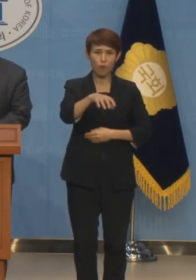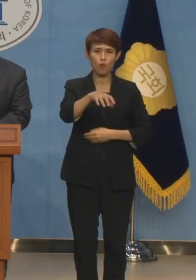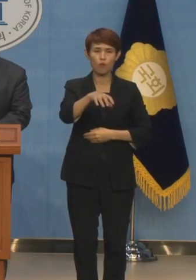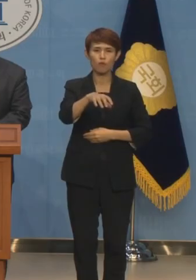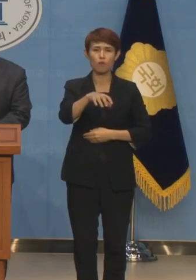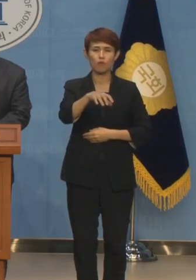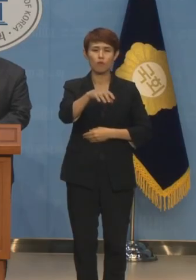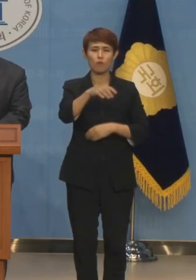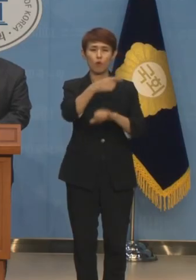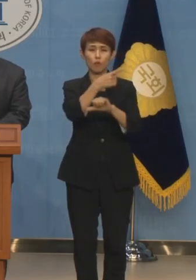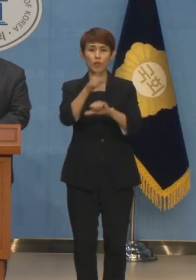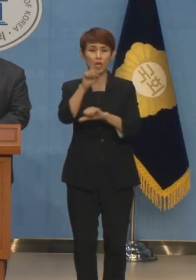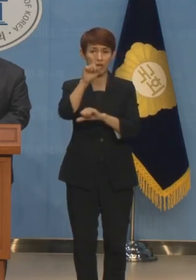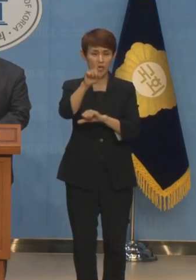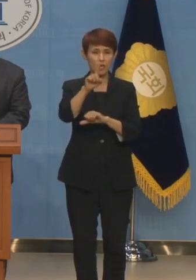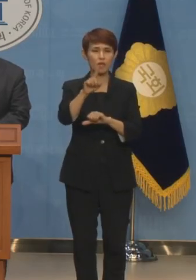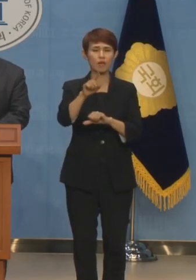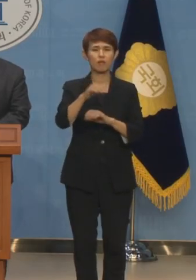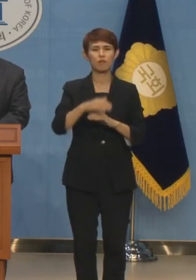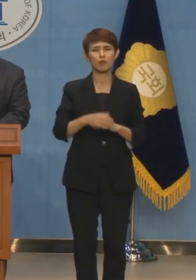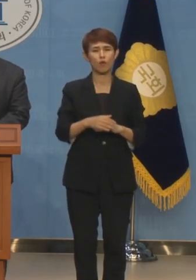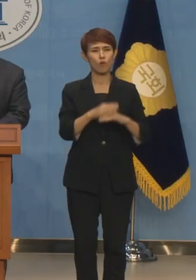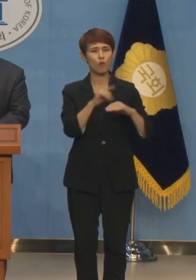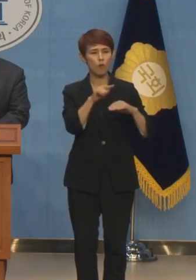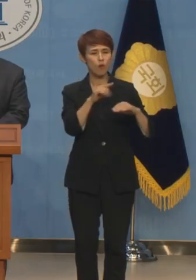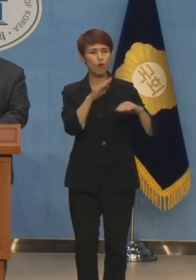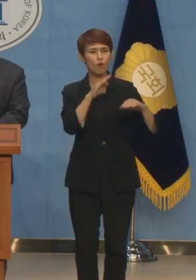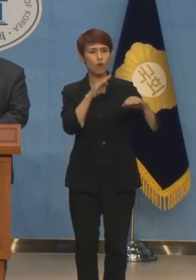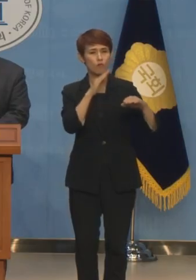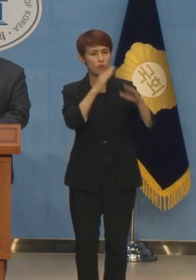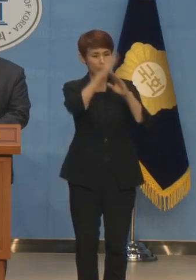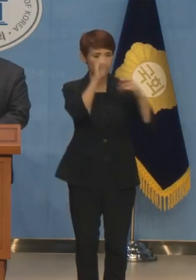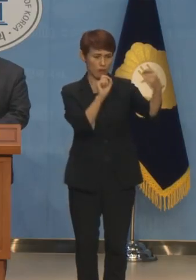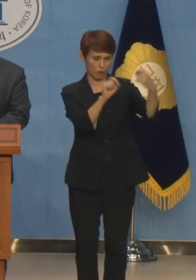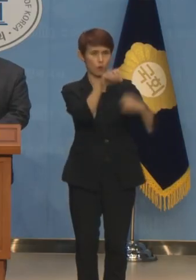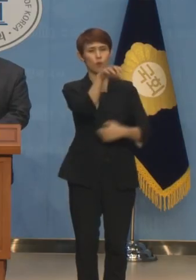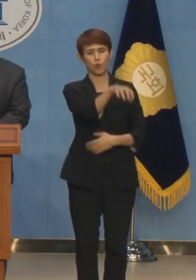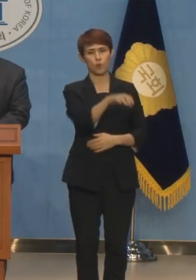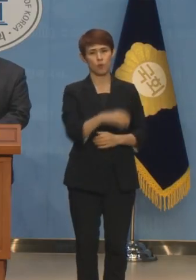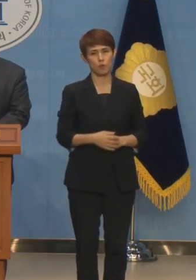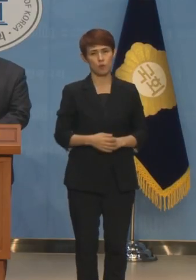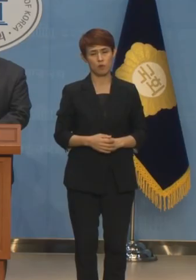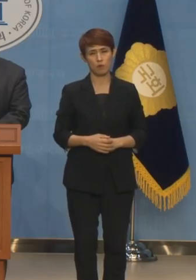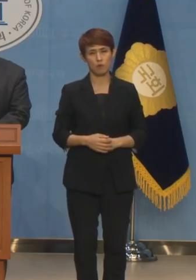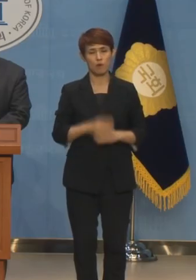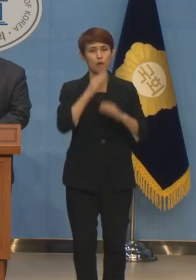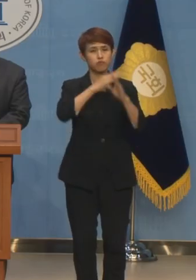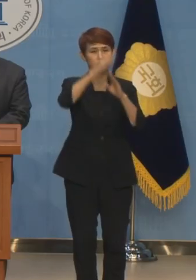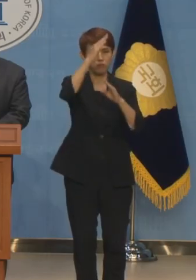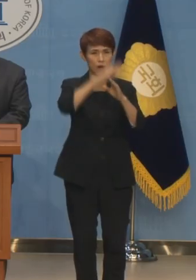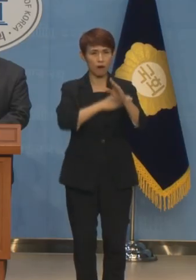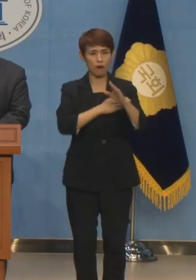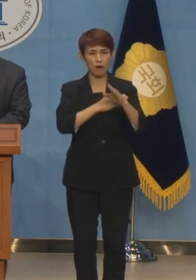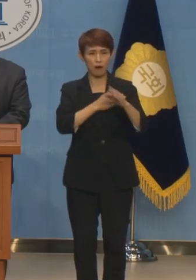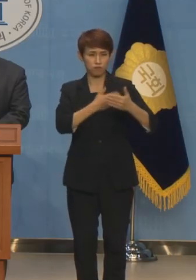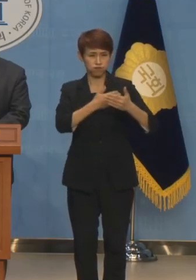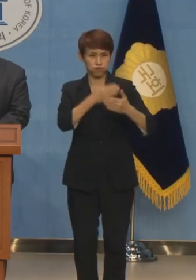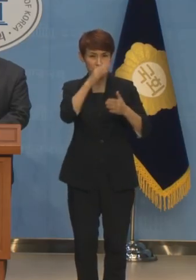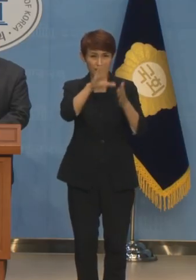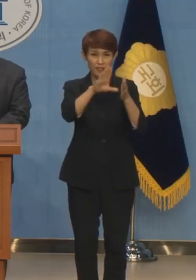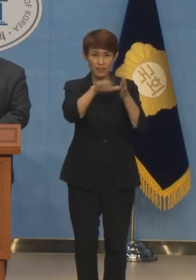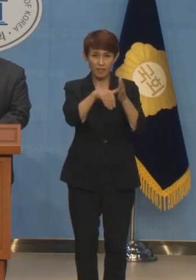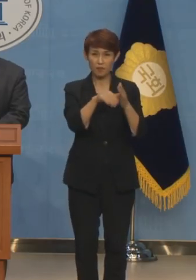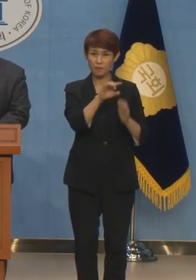통제구역일 정도로 북한과 지리적으로 매우 가깝습니다. 이 때문에 지금처럼 남북 관계가 악화일로로 시달을